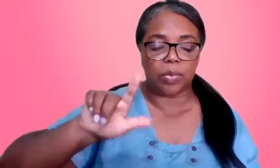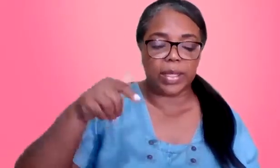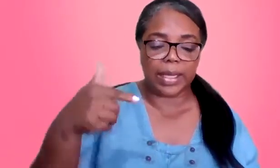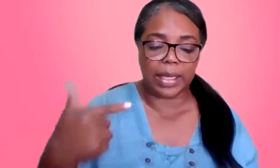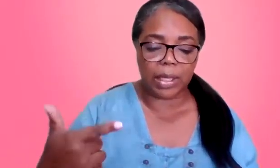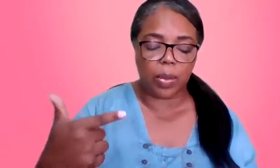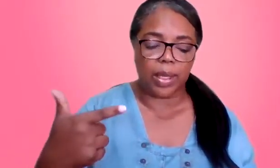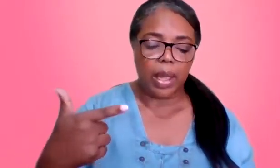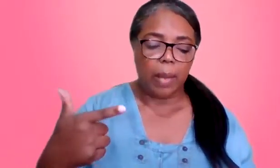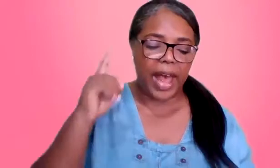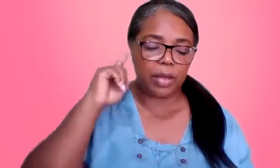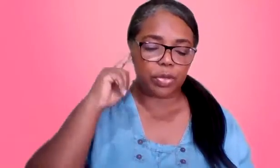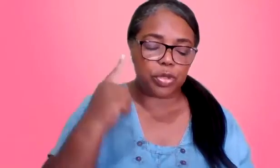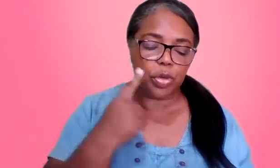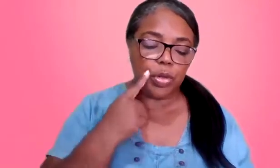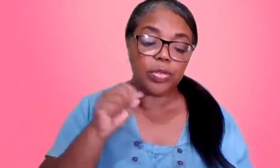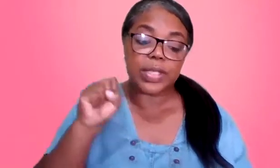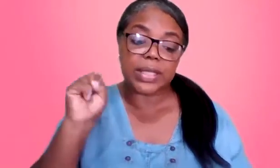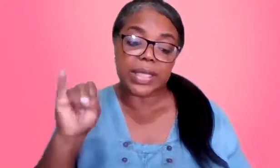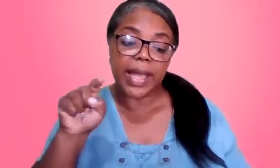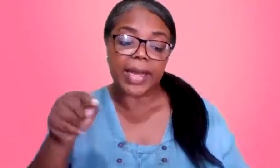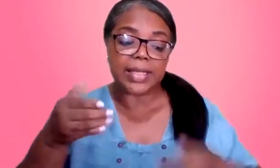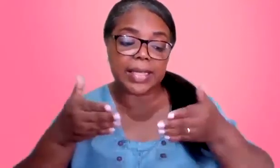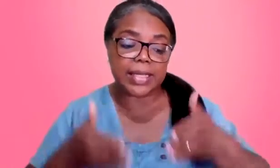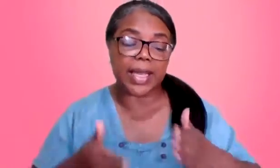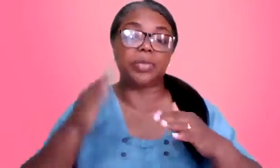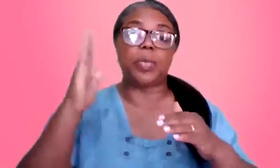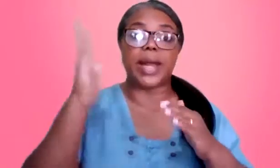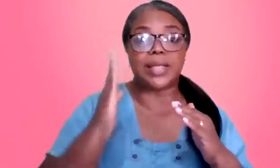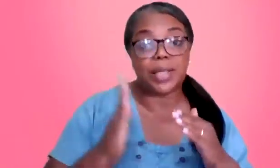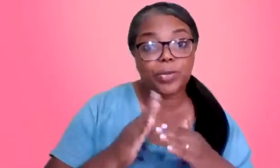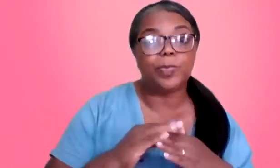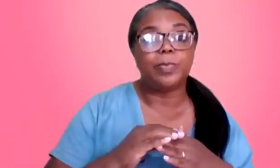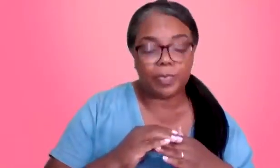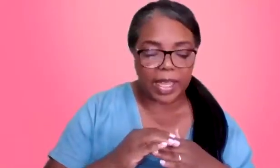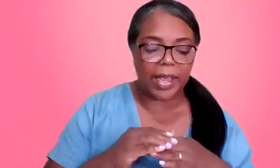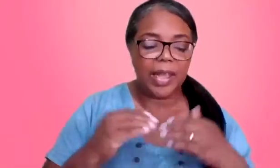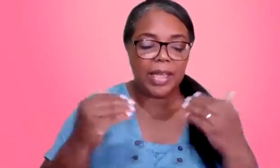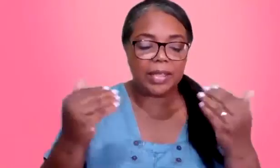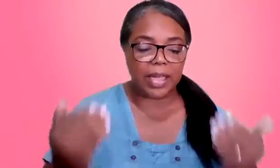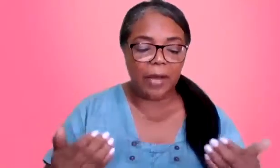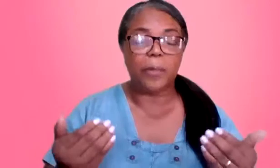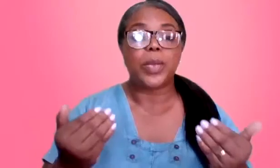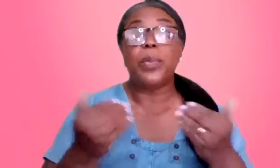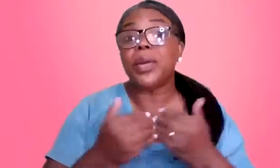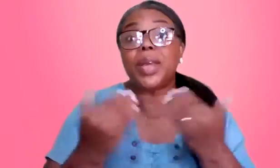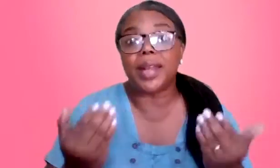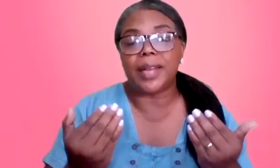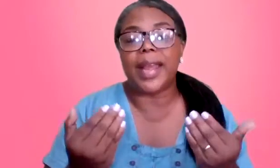segunda língua para os surdos se eles nasceram no Brasil, né? Então, por quê, né? A